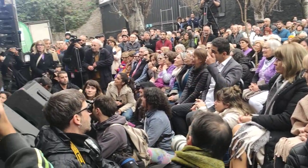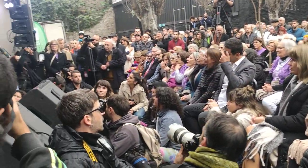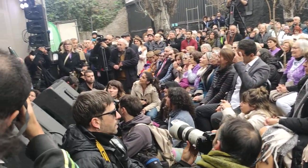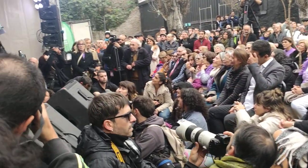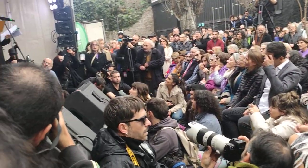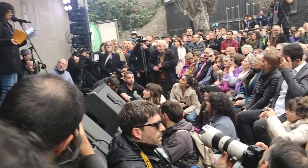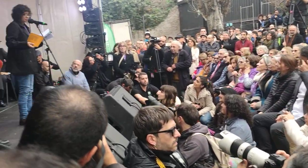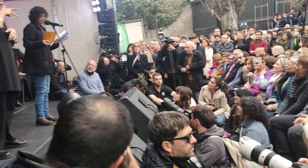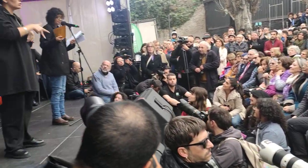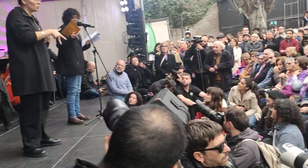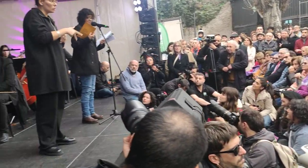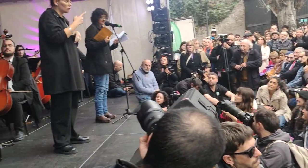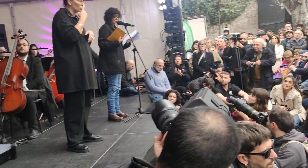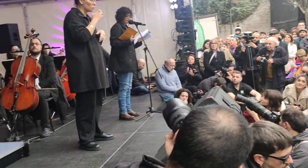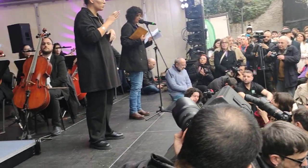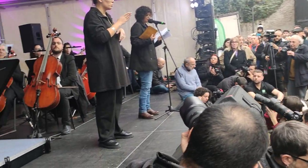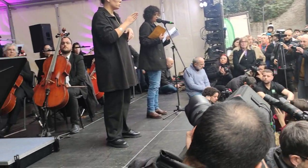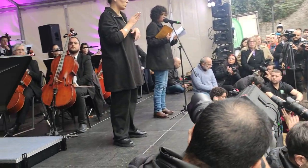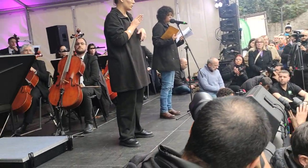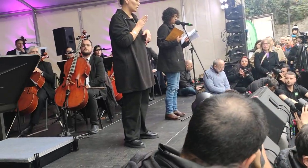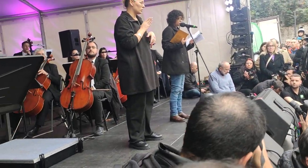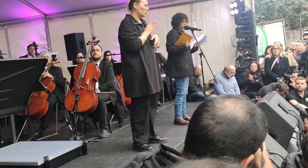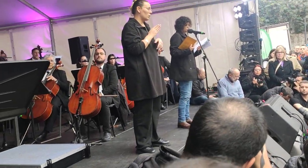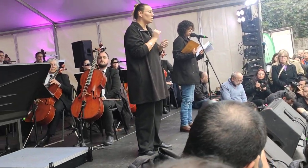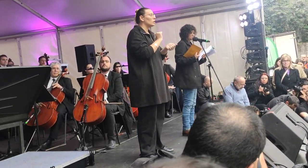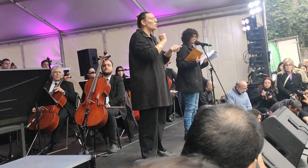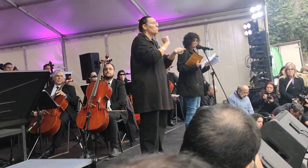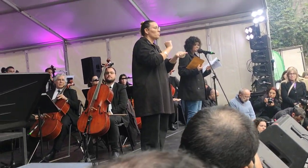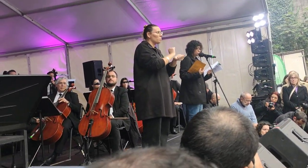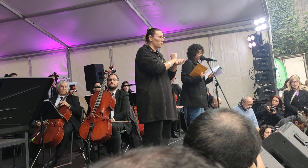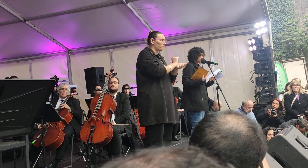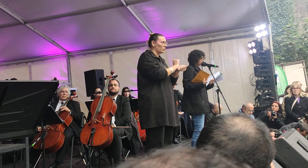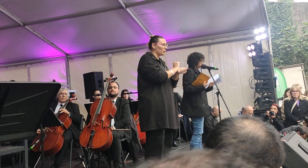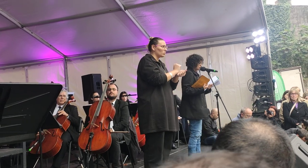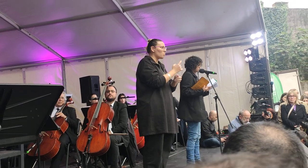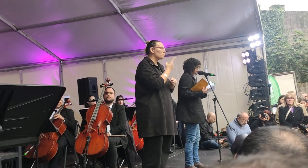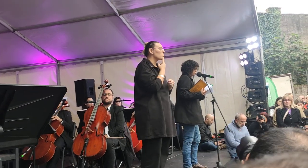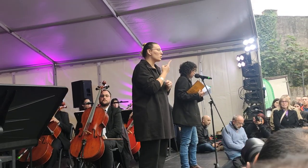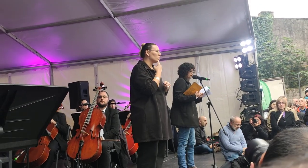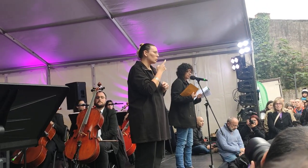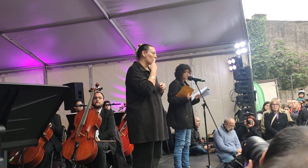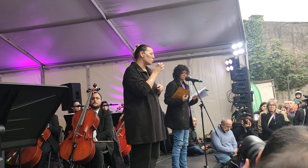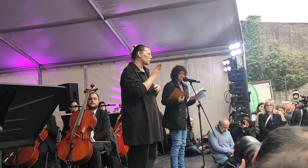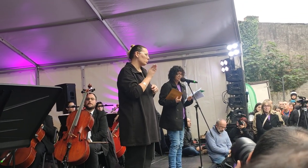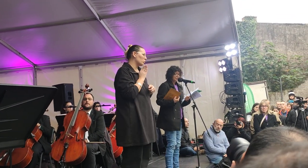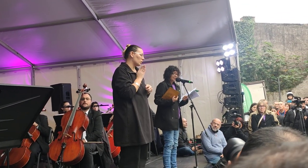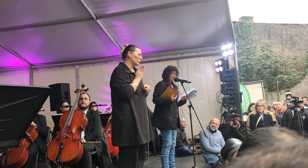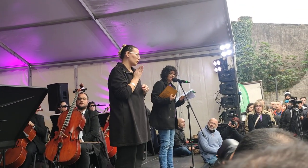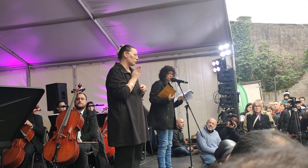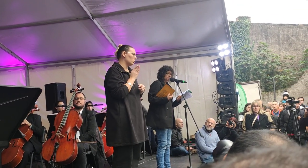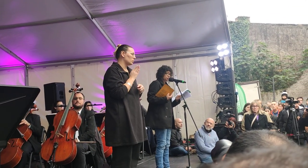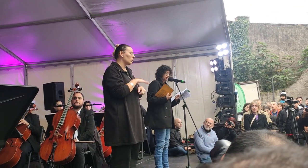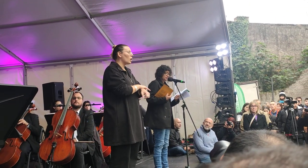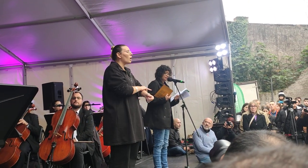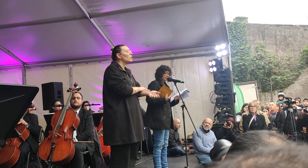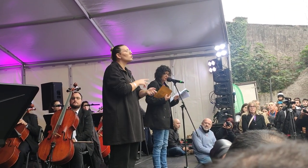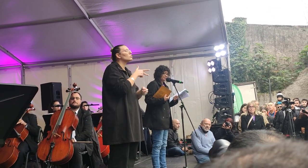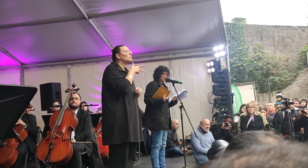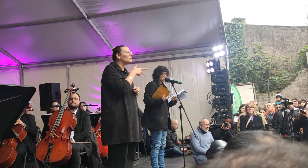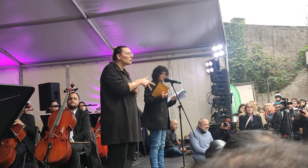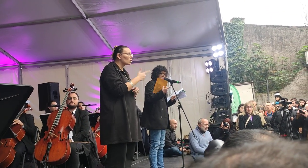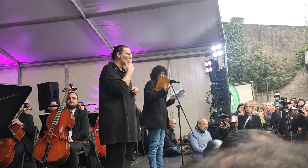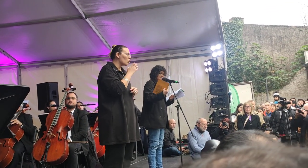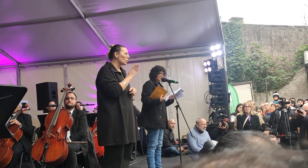a los hijos e hijas de los presos políticos y las presas políticas. a los hijos